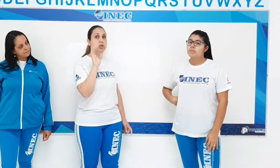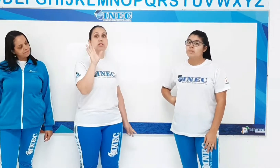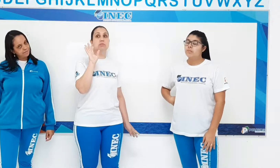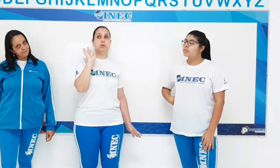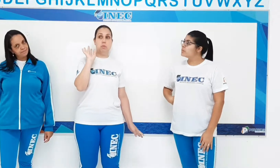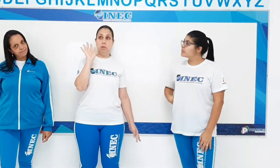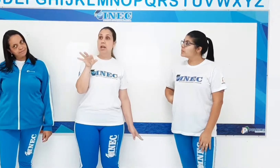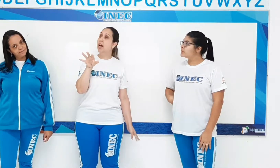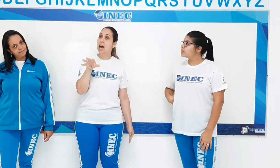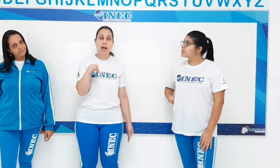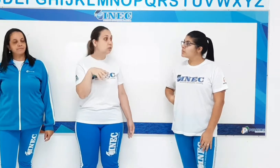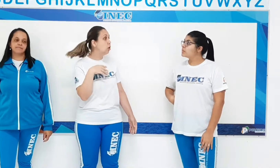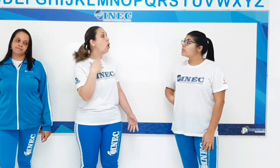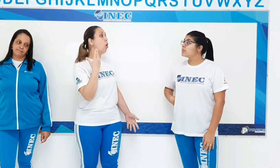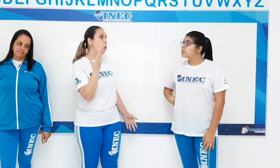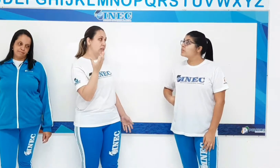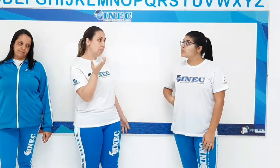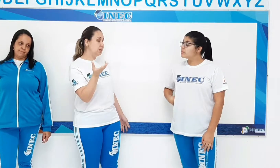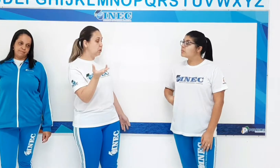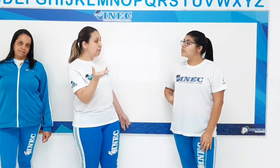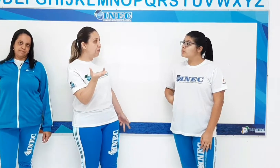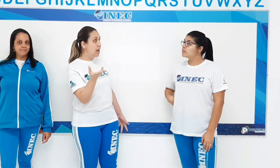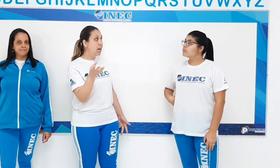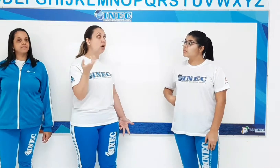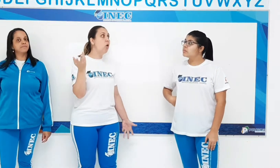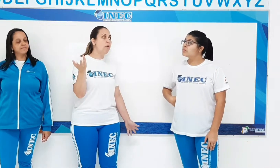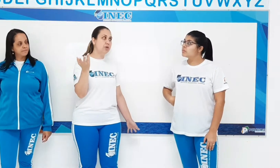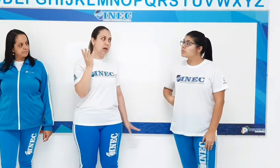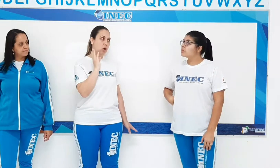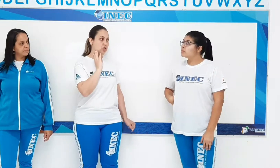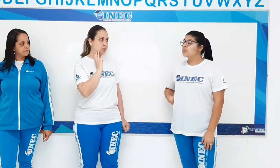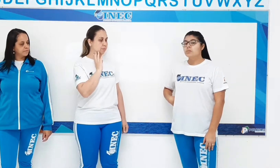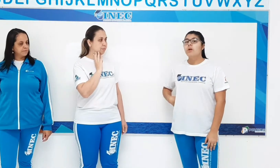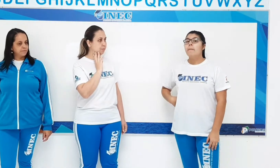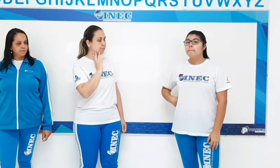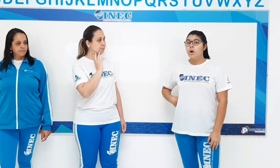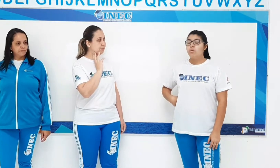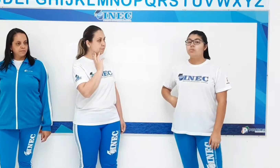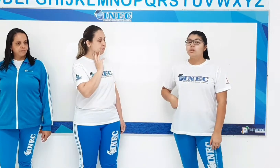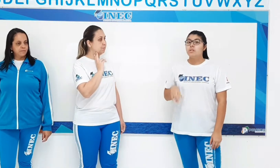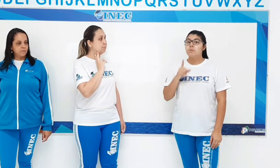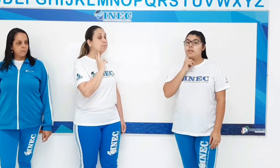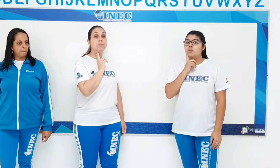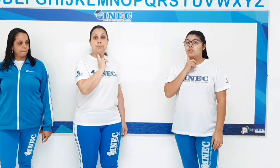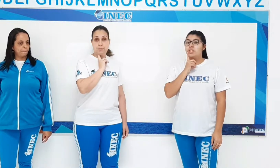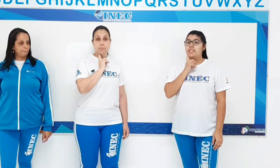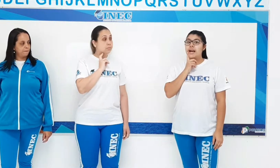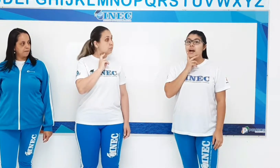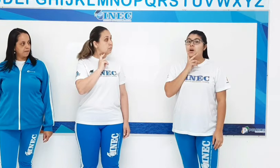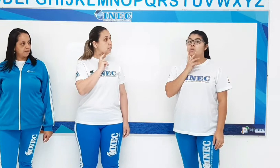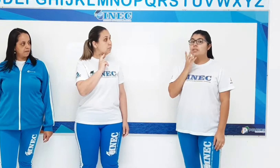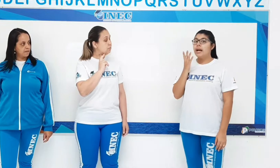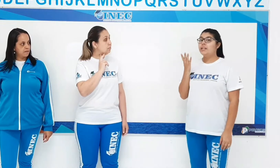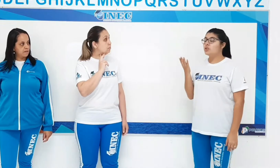fazer quando nós vamos no supermercado, ou até mesmo na feira, ou em uma loja? Bom, nós podemos